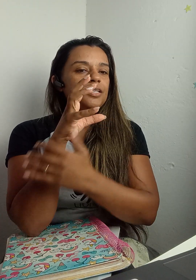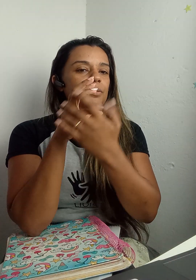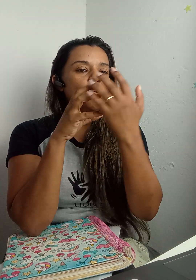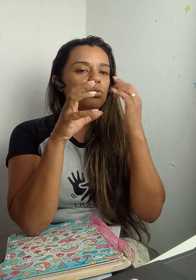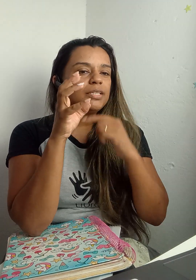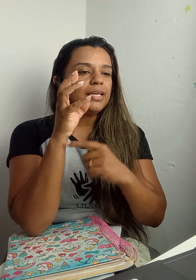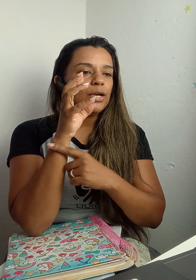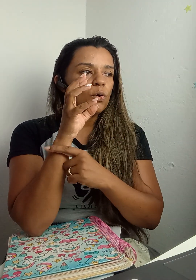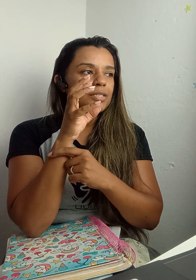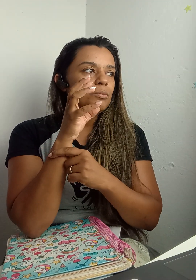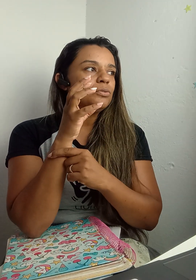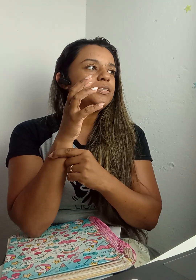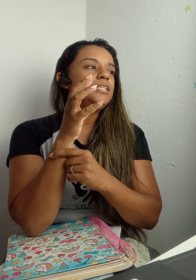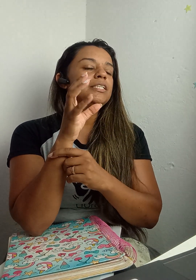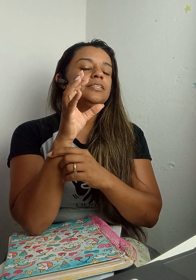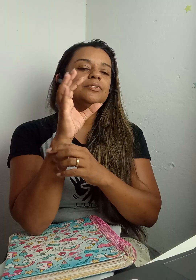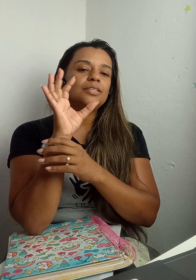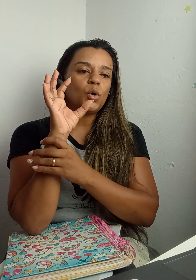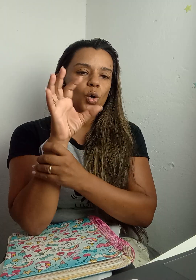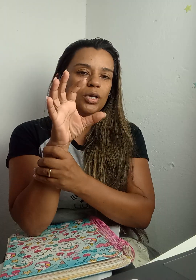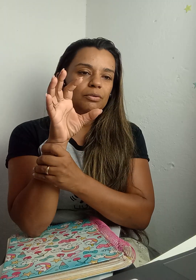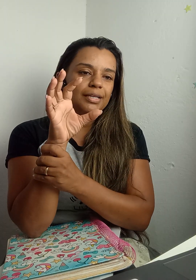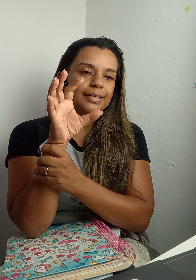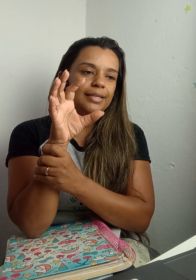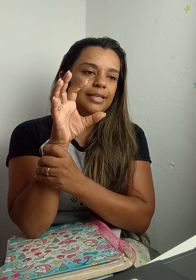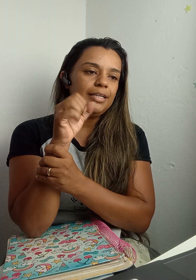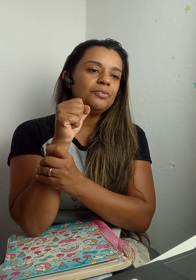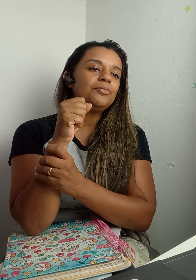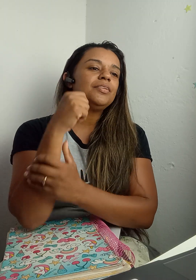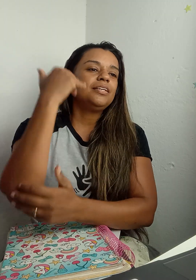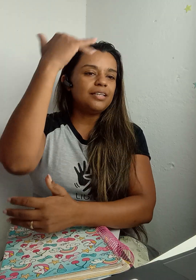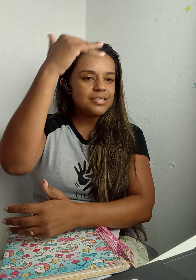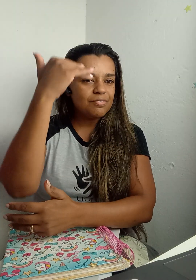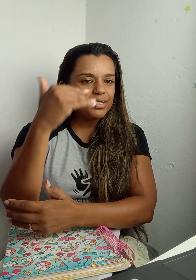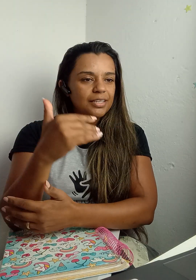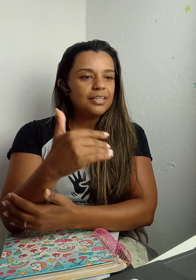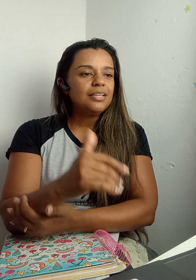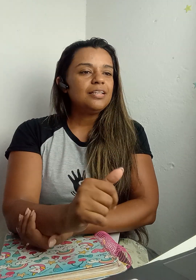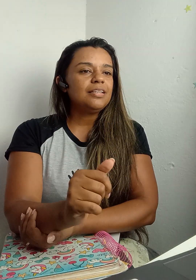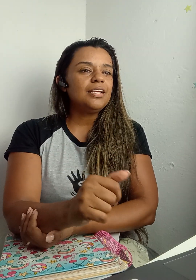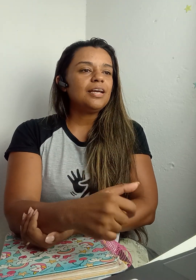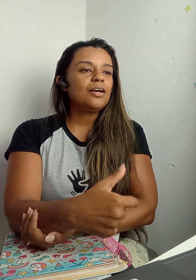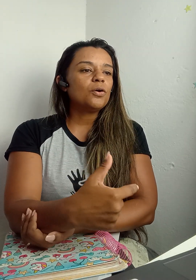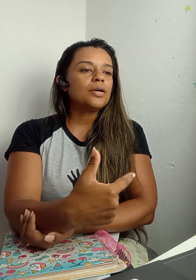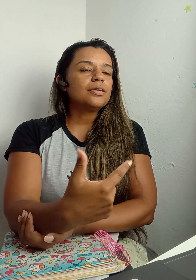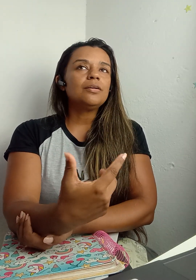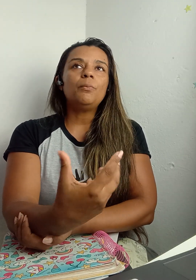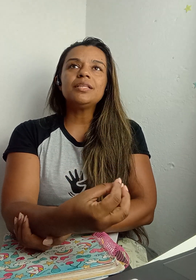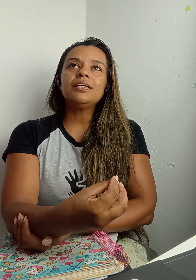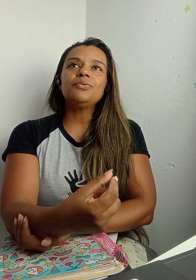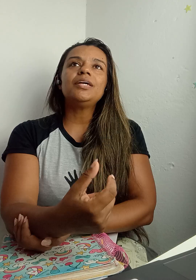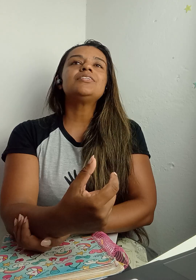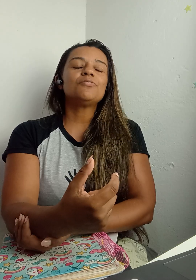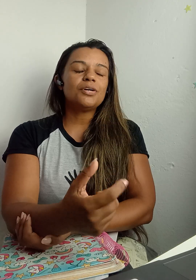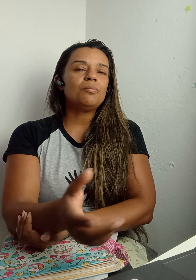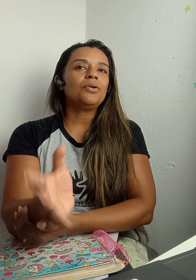e monta, né? Recorta a mãozinha, cola no caderninho, e aí você vai, né? Aumentando aí seu